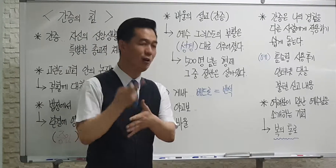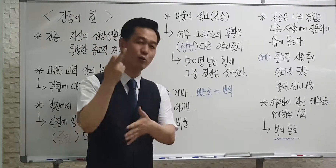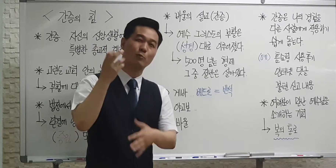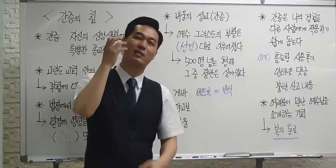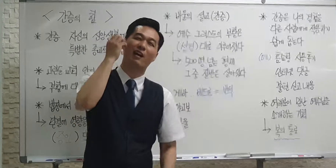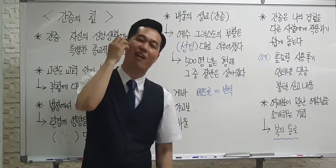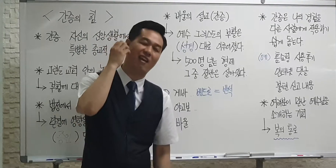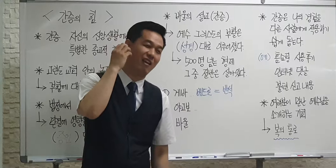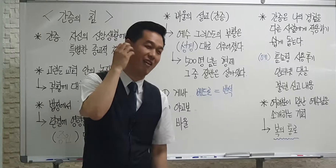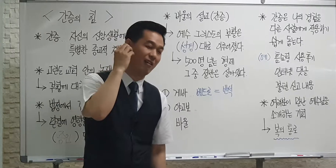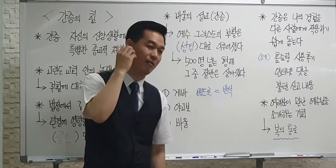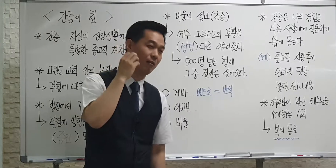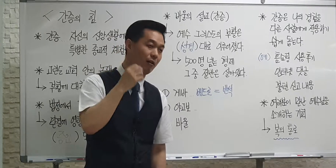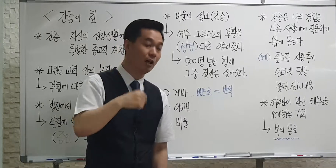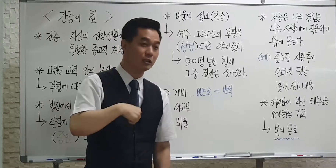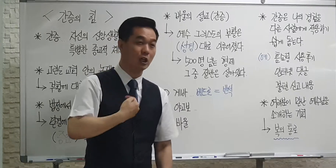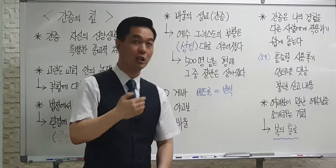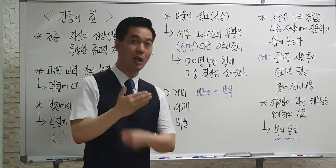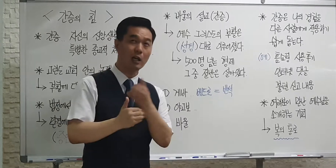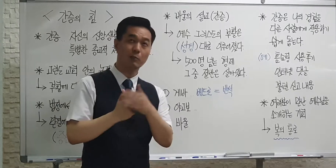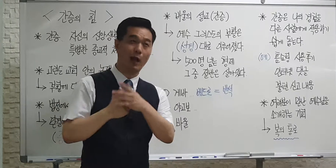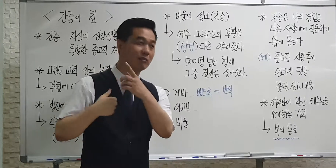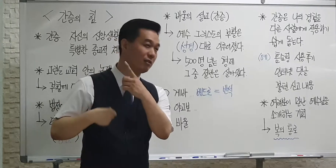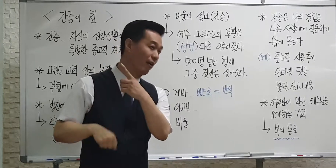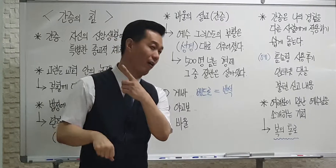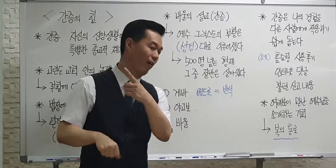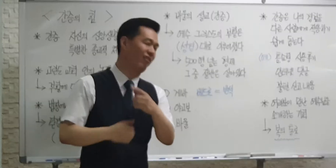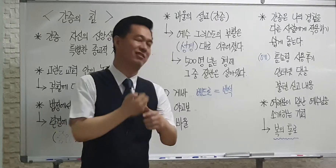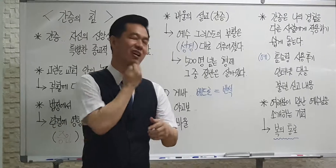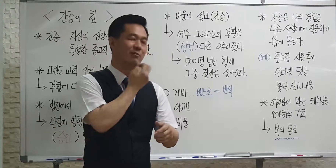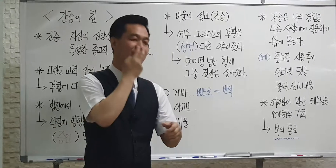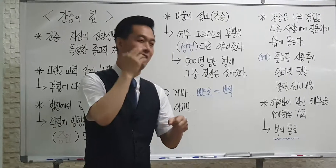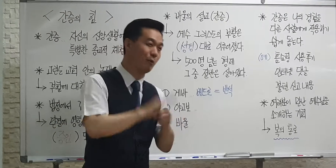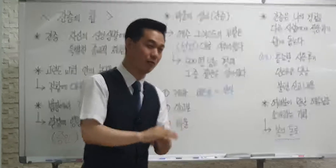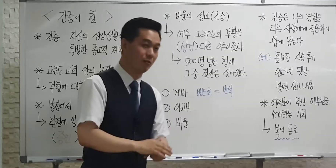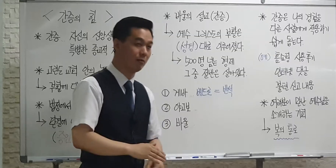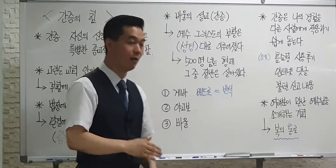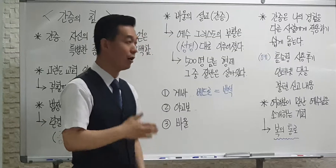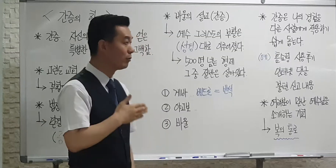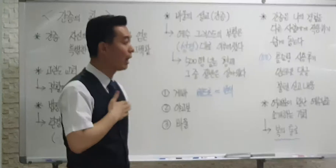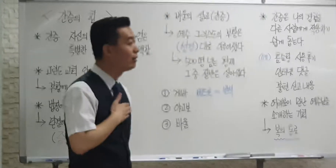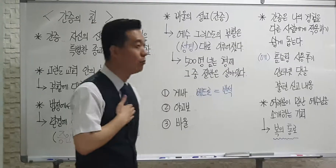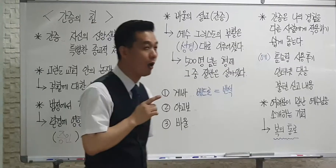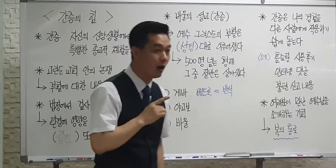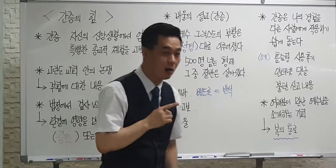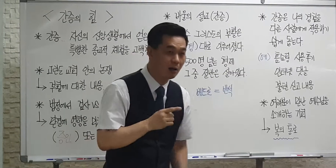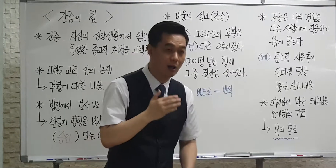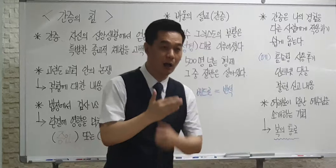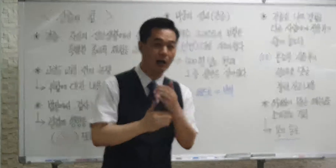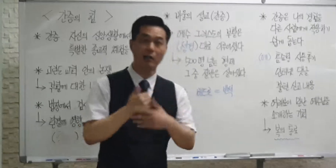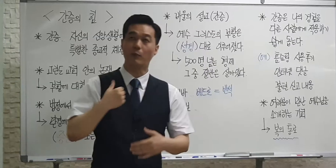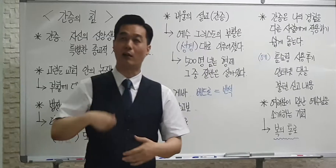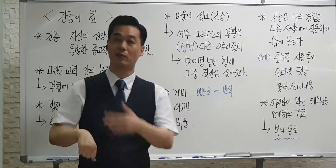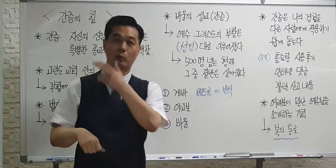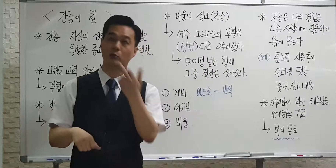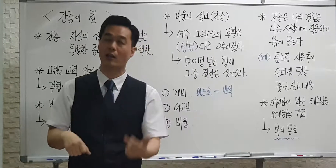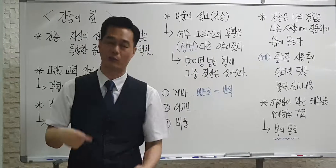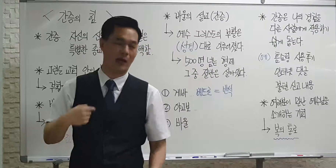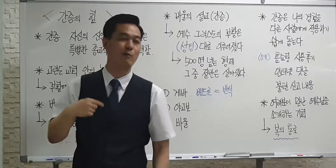좀 이상해. 자기가 하나님의 아들이래. 참 기가 막혀. 그럼 나는 뭐야? 하나님의 아들의 동생이고 나는